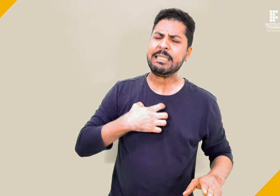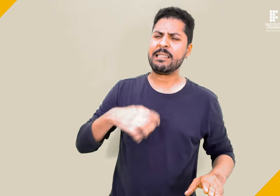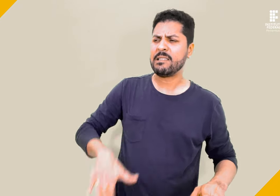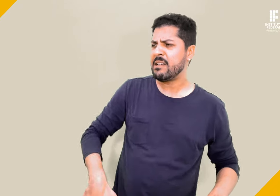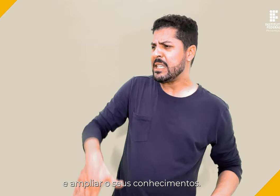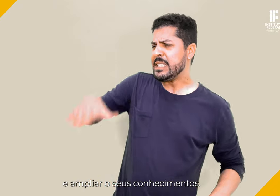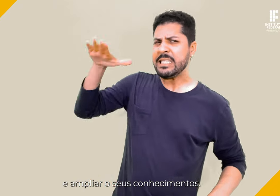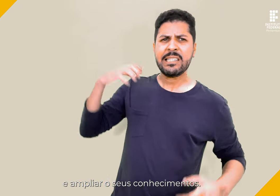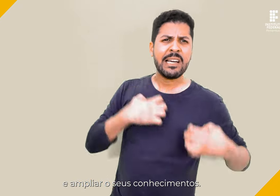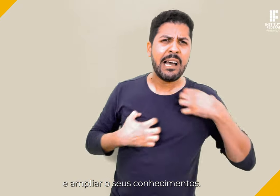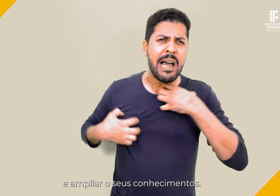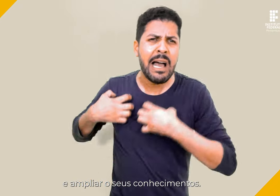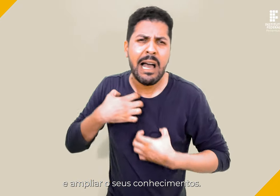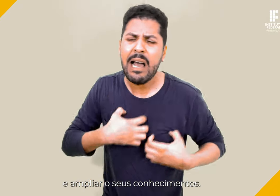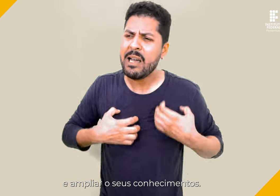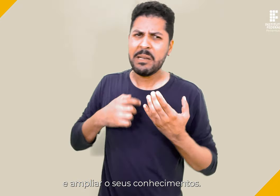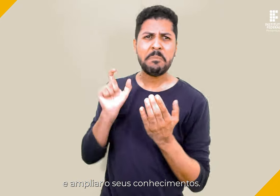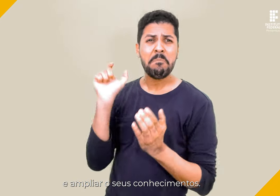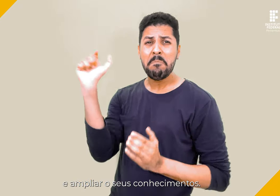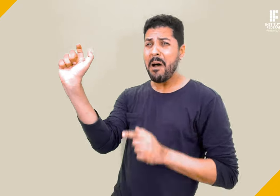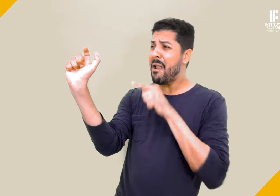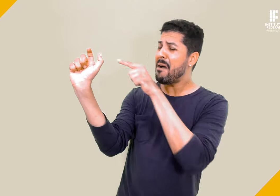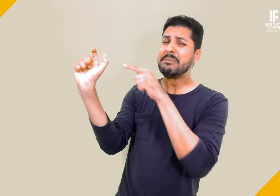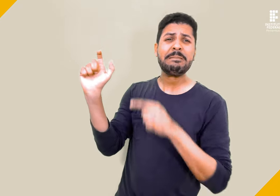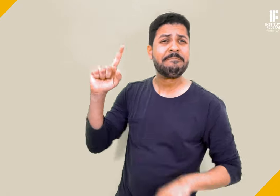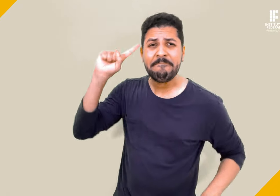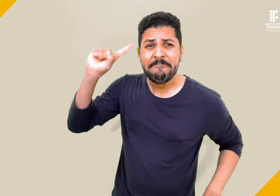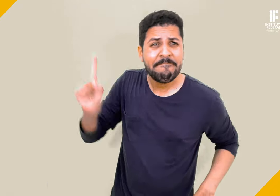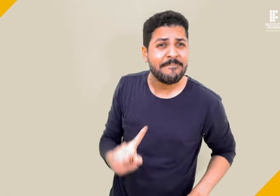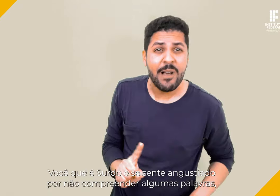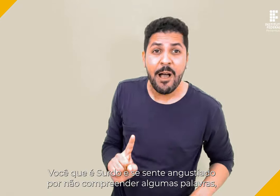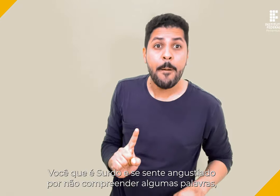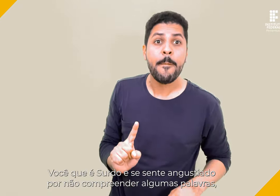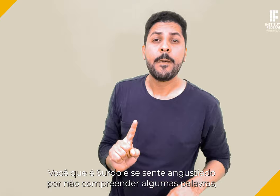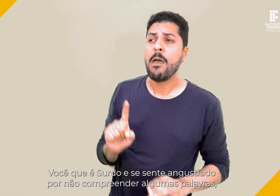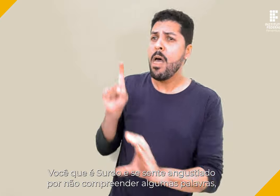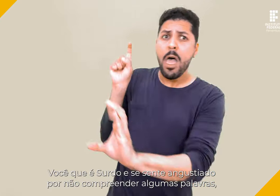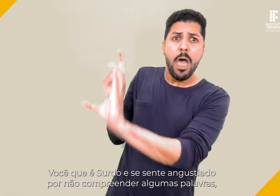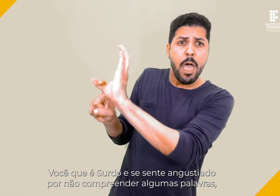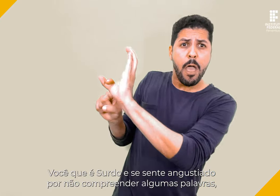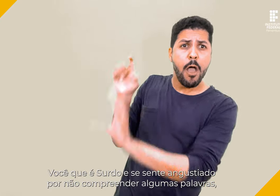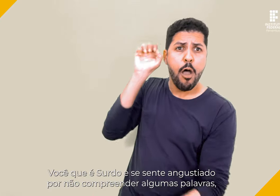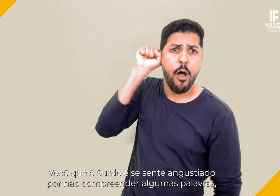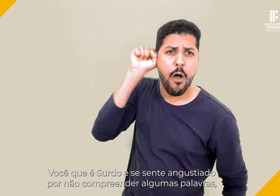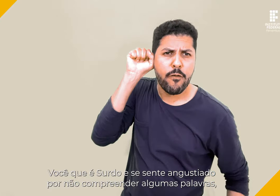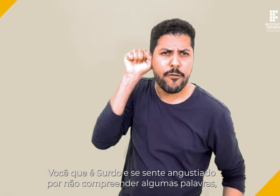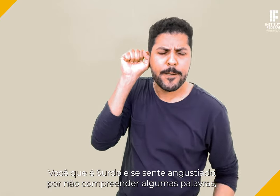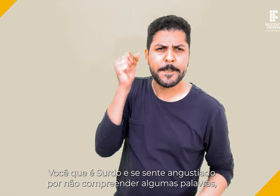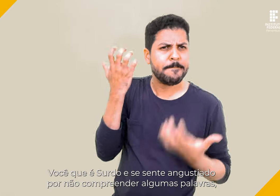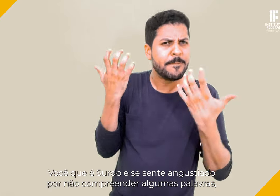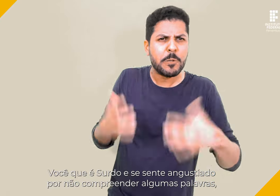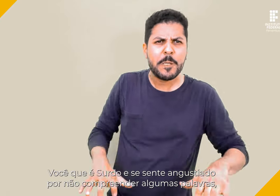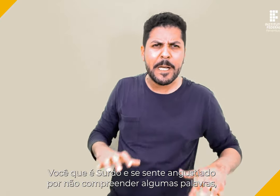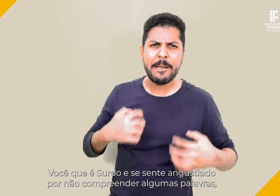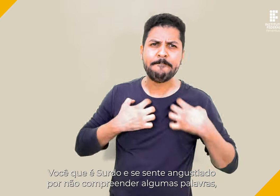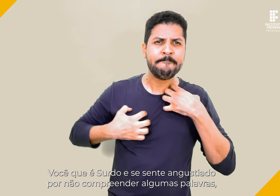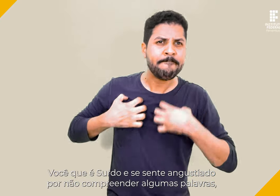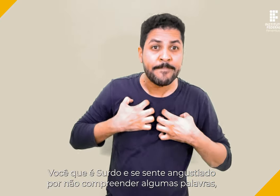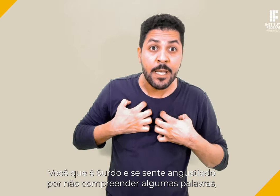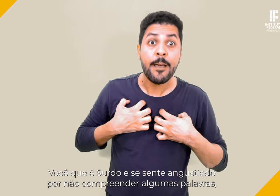e ampliar os seus conhecimentos. Você que é surdo e se sente angustiado por não compreender